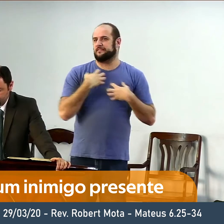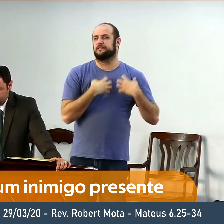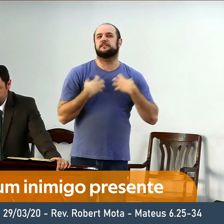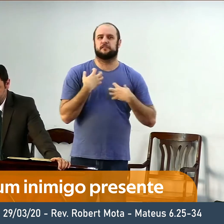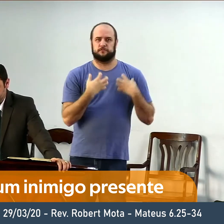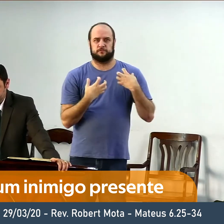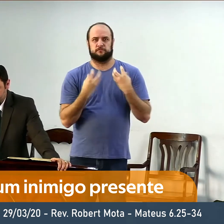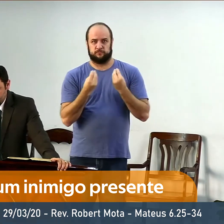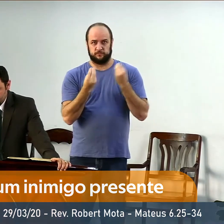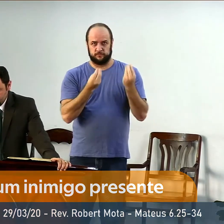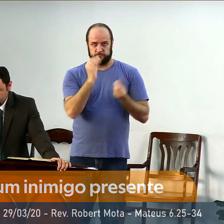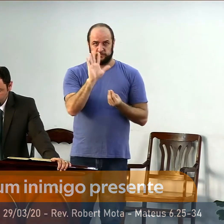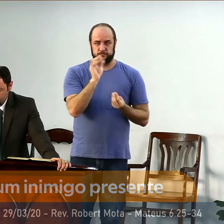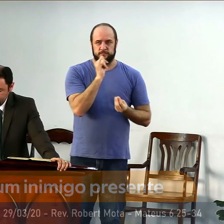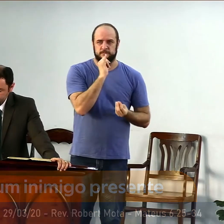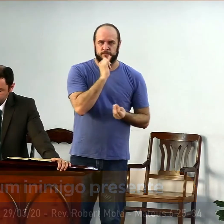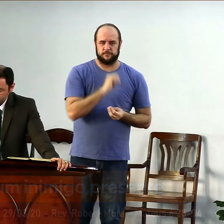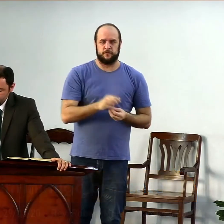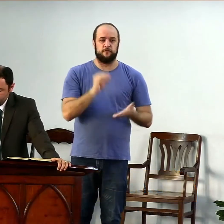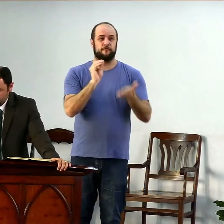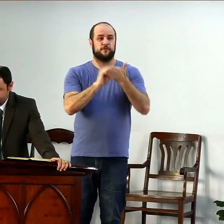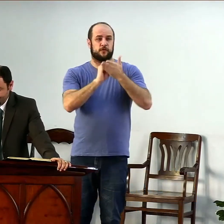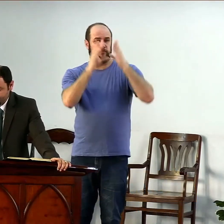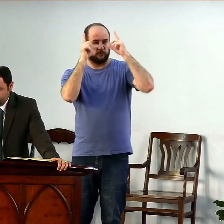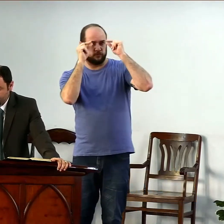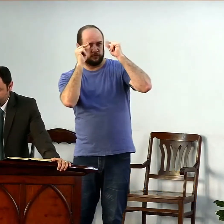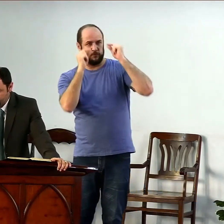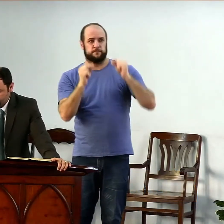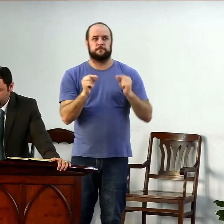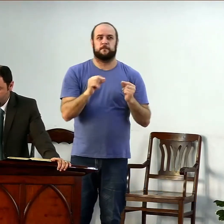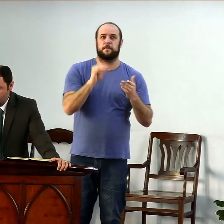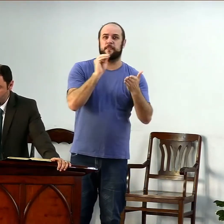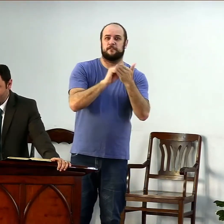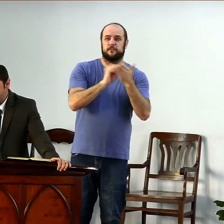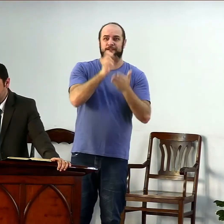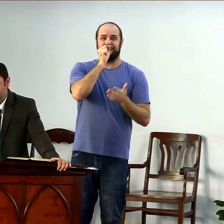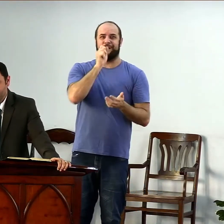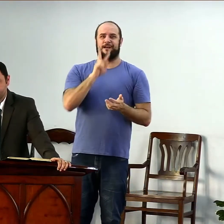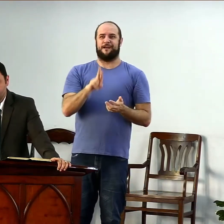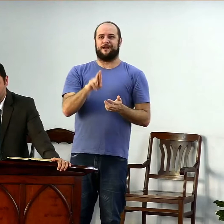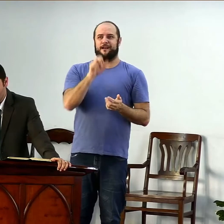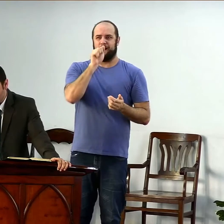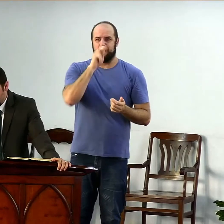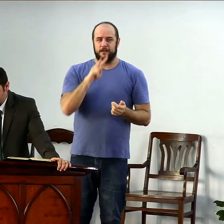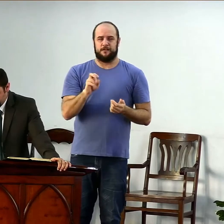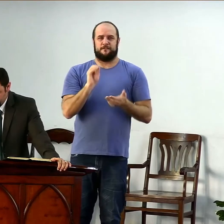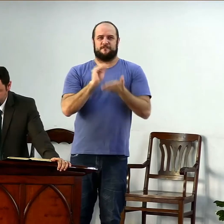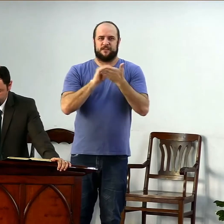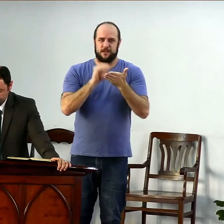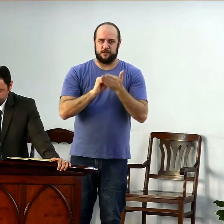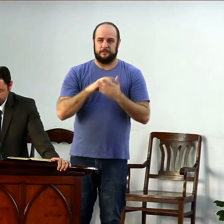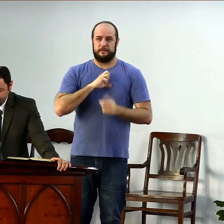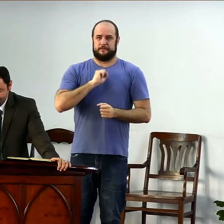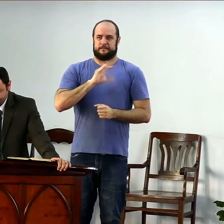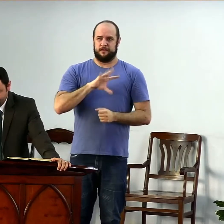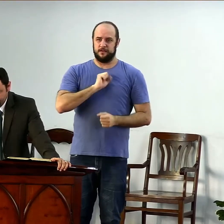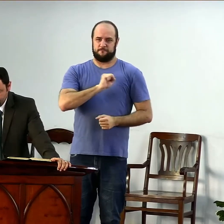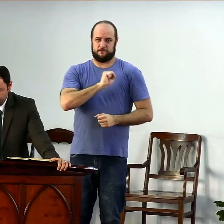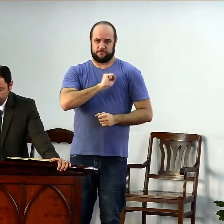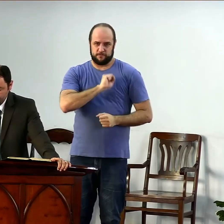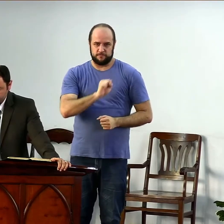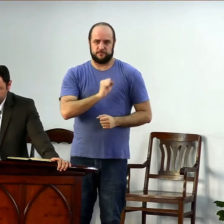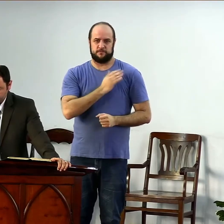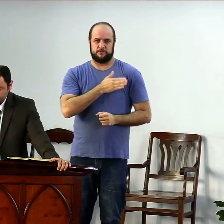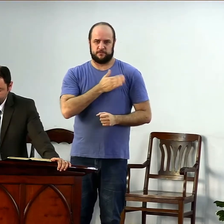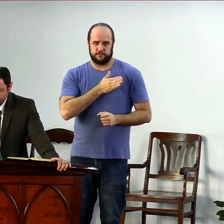essa ansiedade? Insônia, falta de ar ou respiração ofegante, ataque